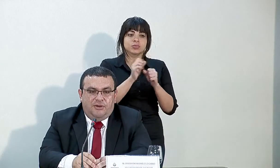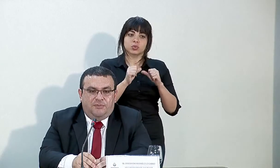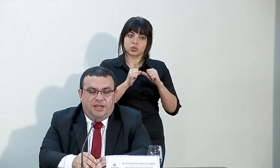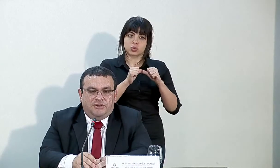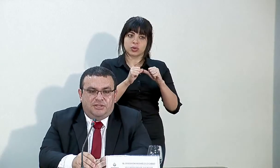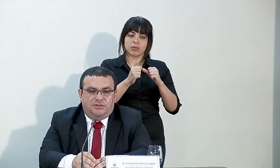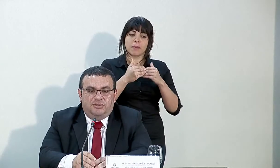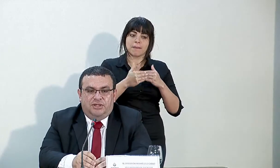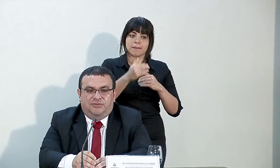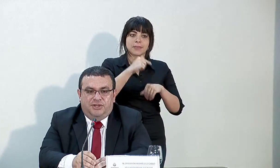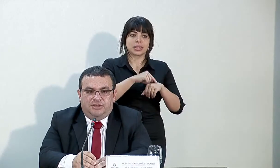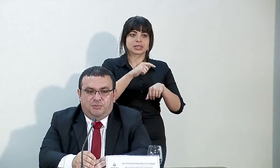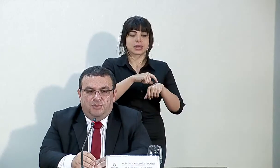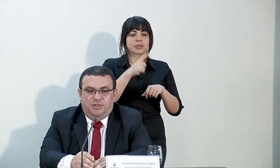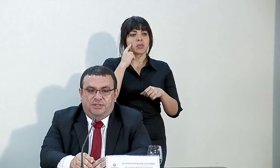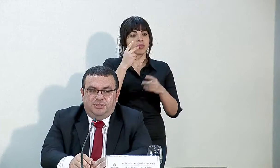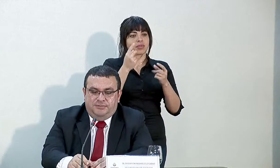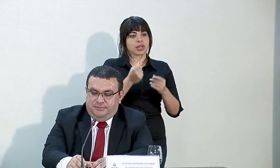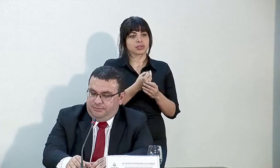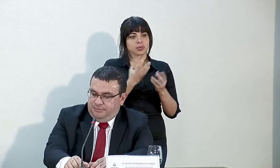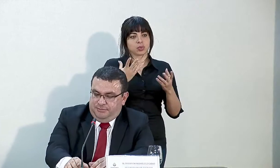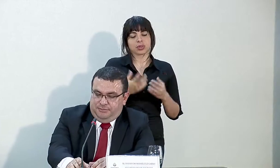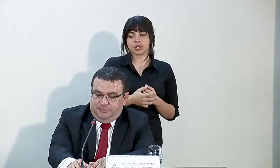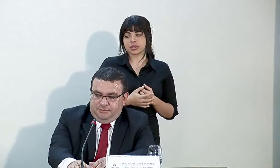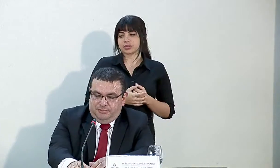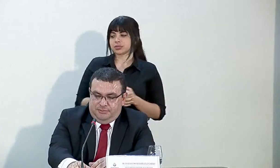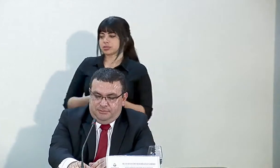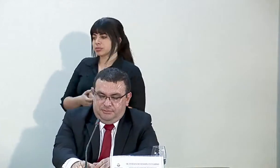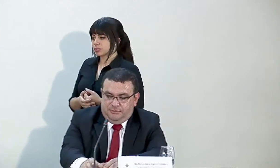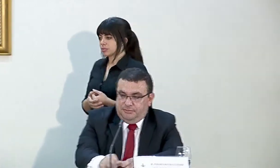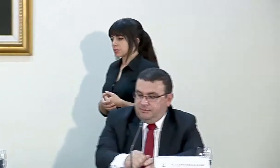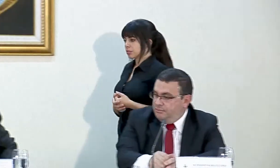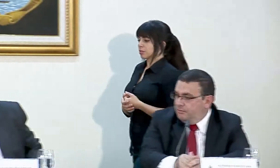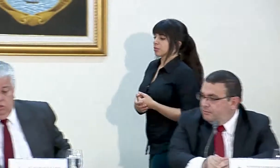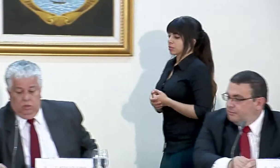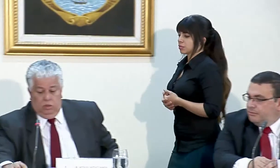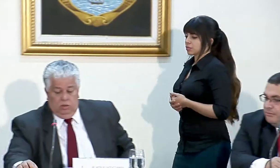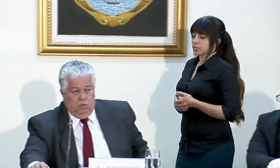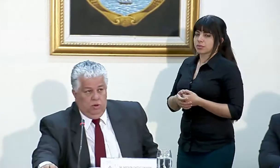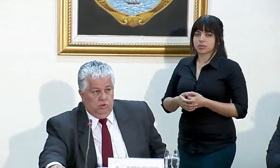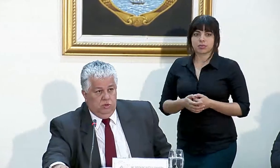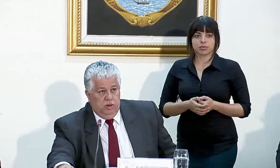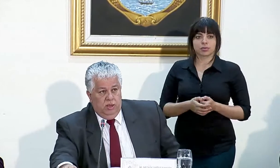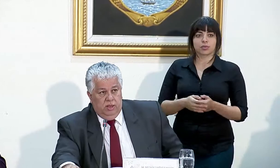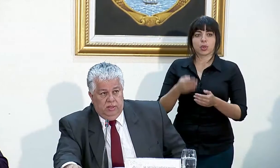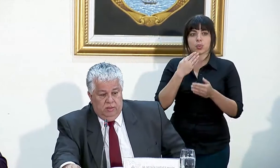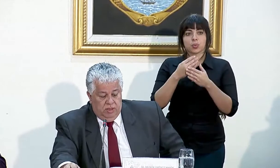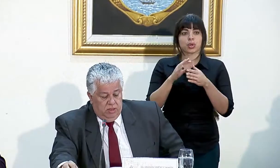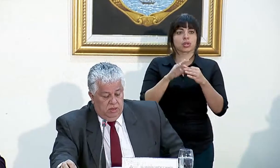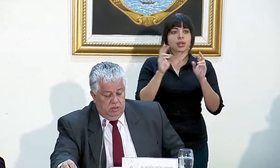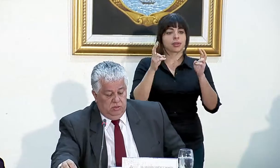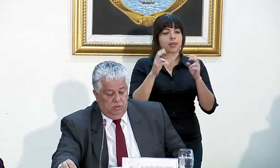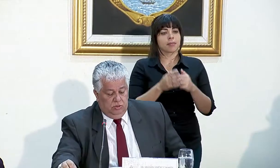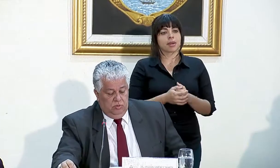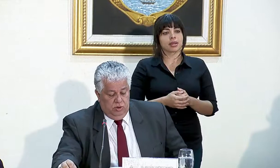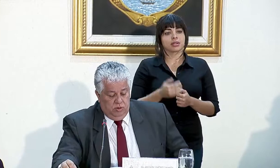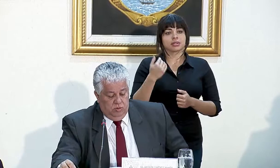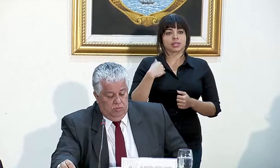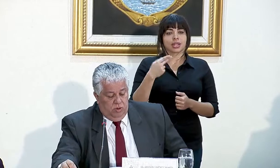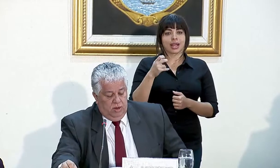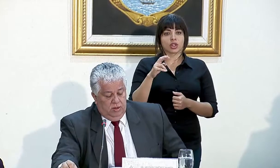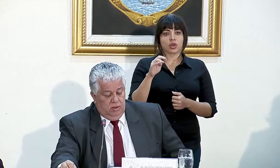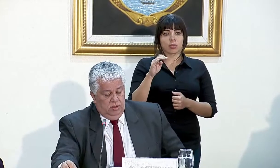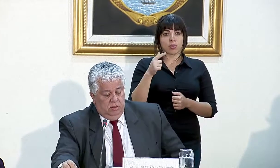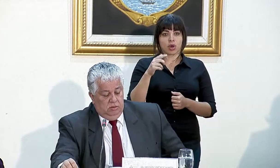sostenibilidad de largo plazo a la situación de las finanzas públicas. Bueno, sobre el tema del señor Héctor Monge,